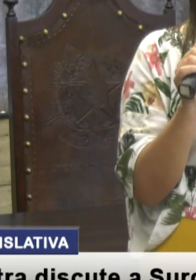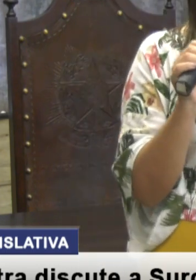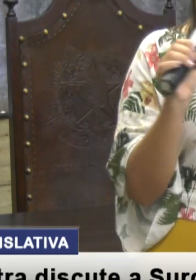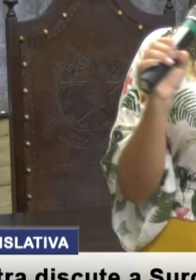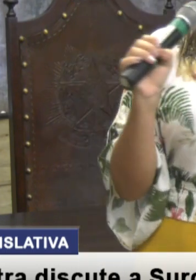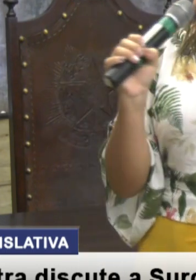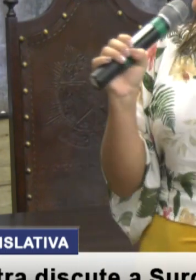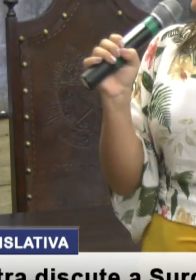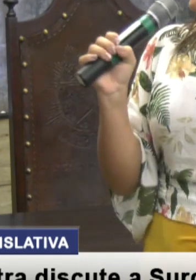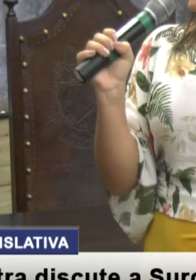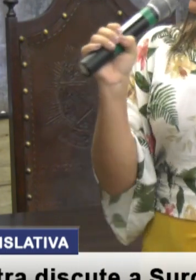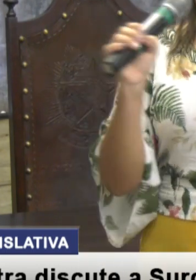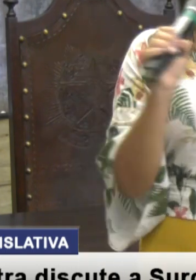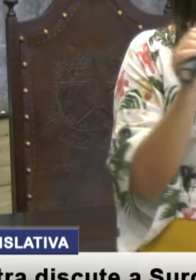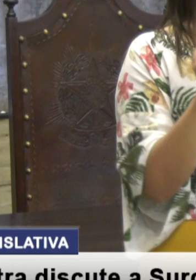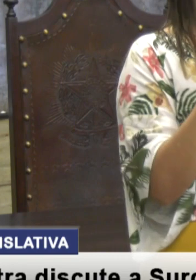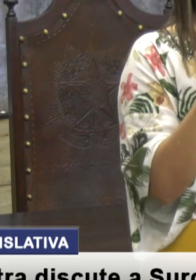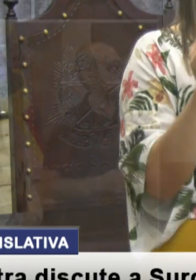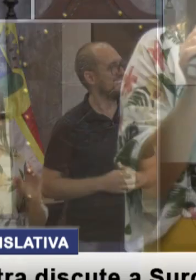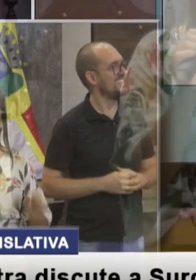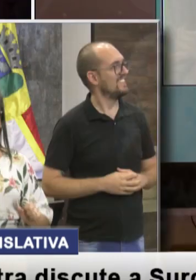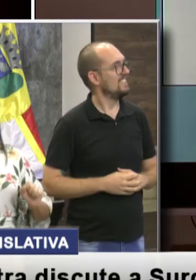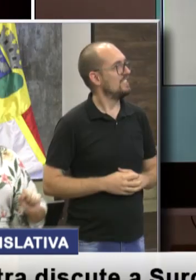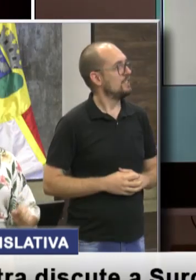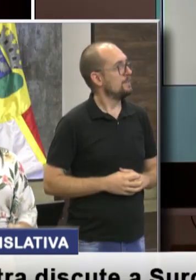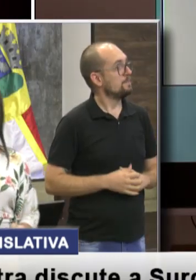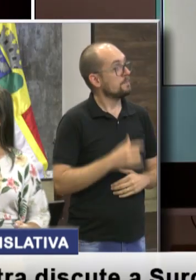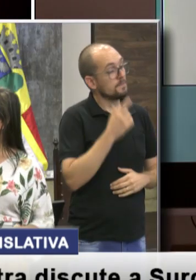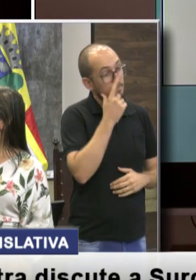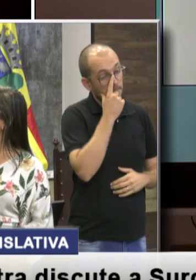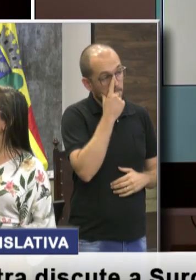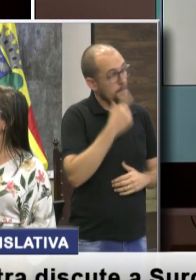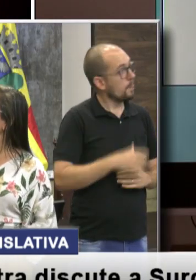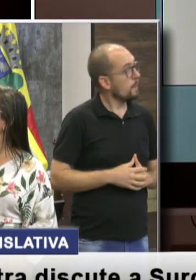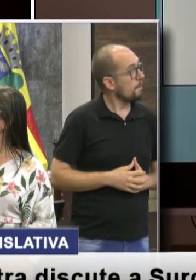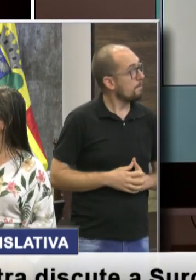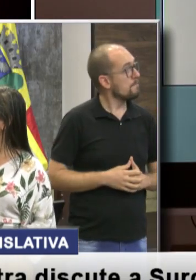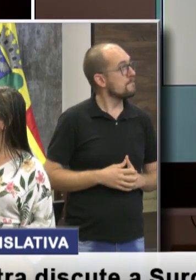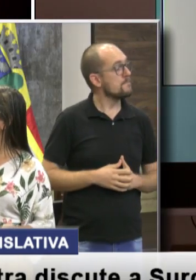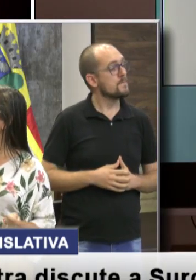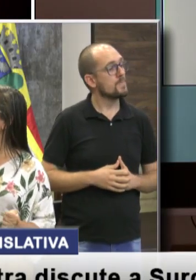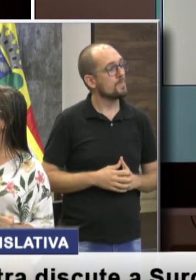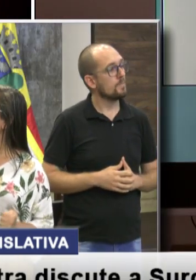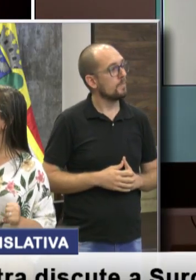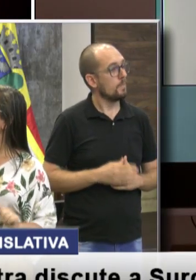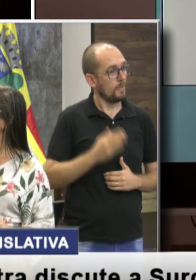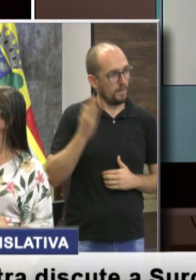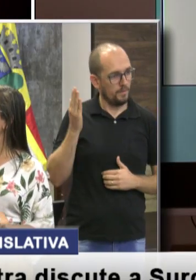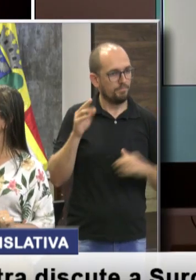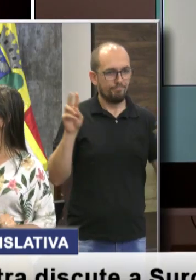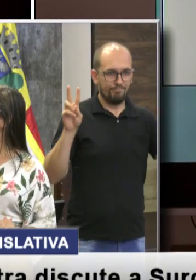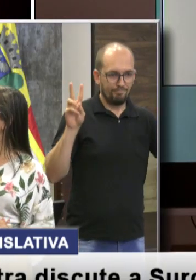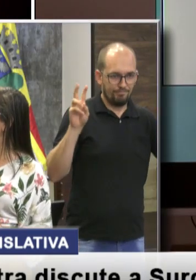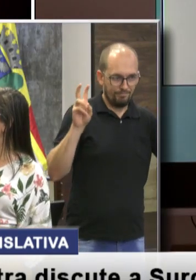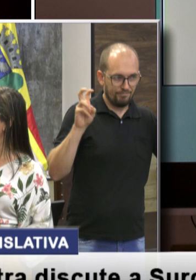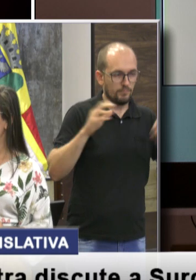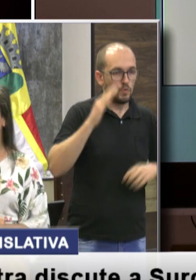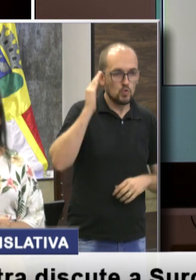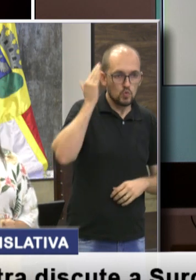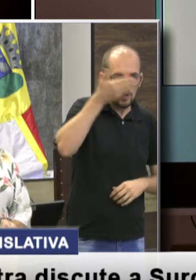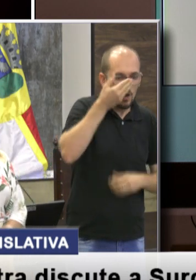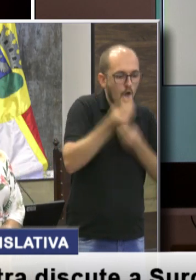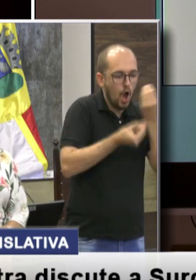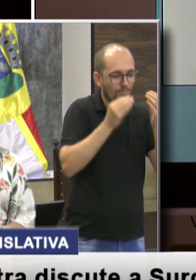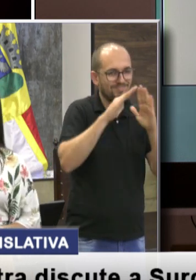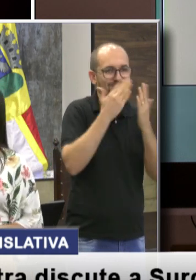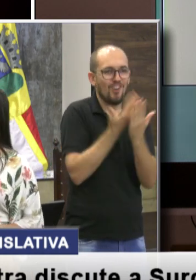que ficar pertinho aqui. Então, o título, Descobrindo um Mundo Diferente, a surdo-cegueira sob uma perspectiva